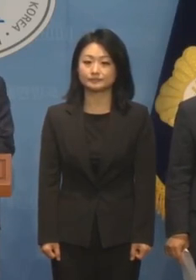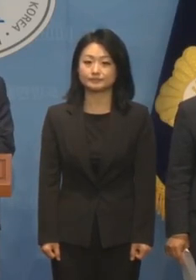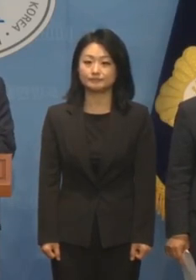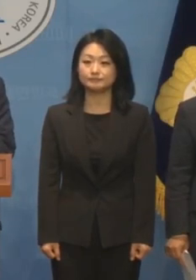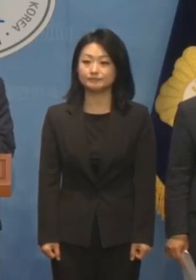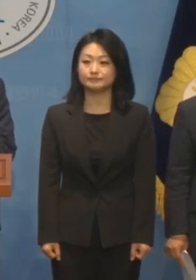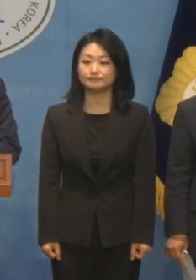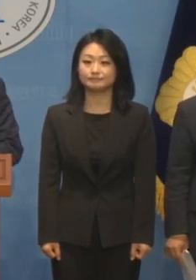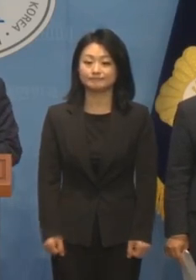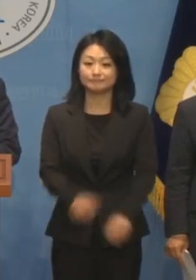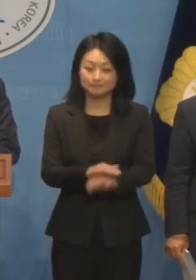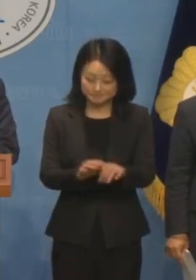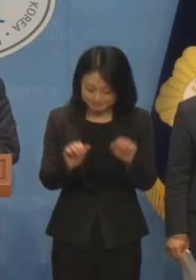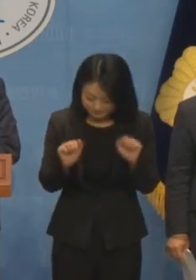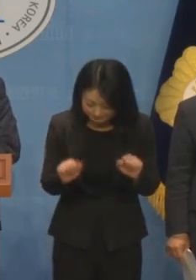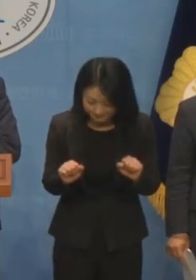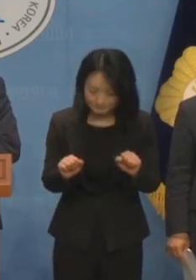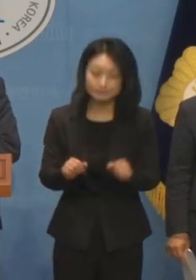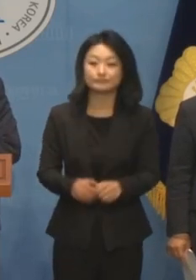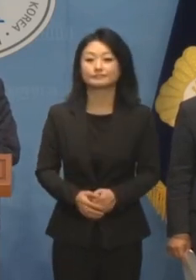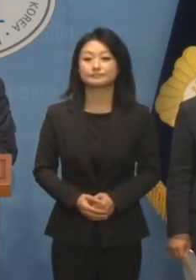네, 안녕하십니까.